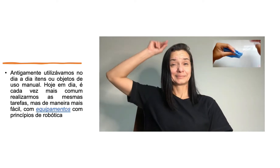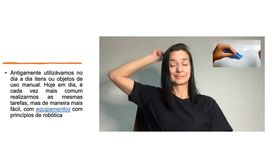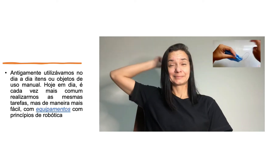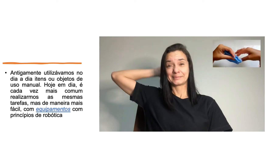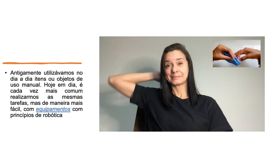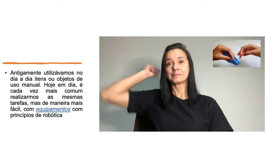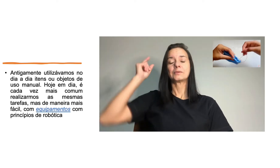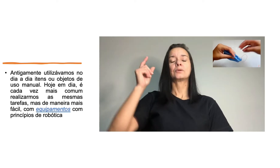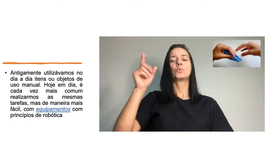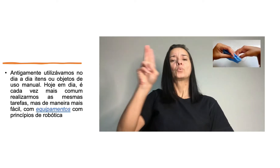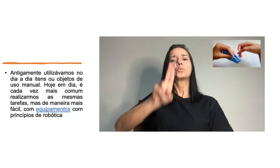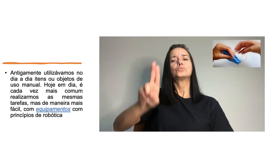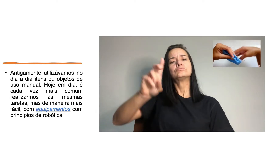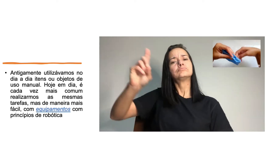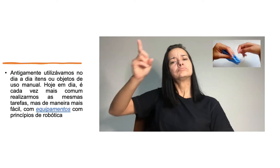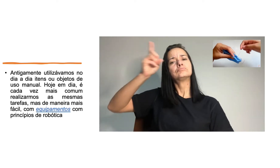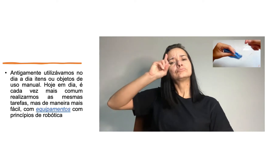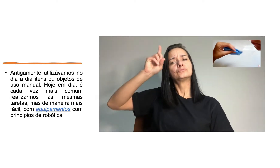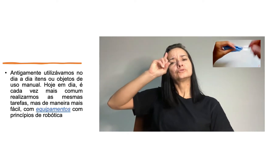Antigamente,